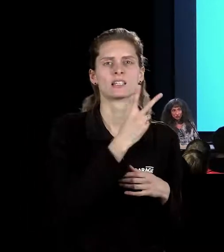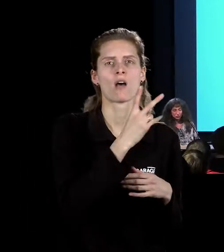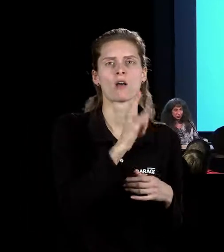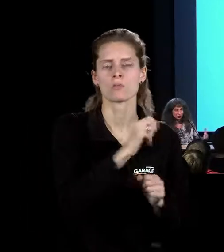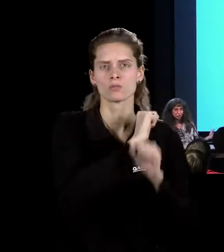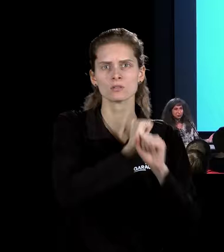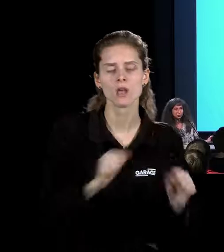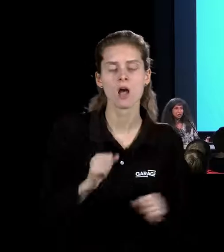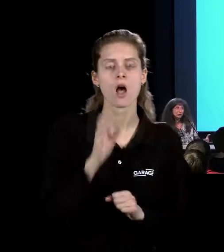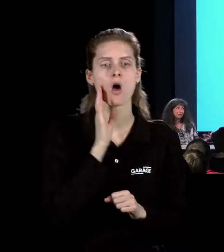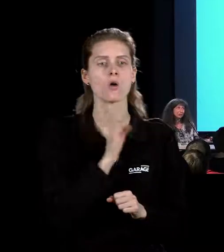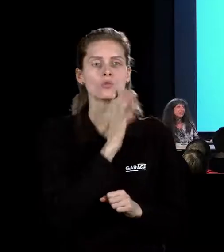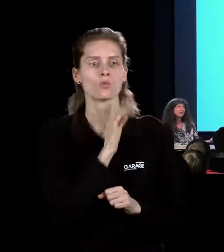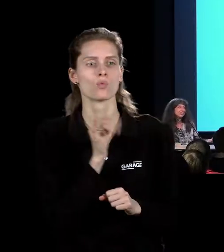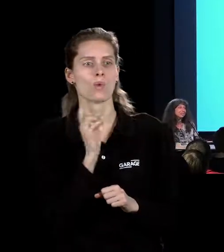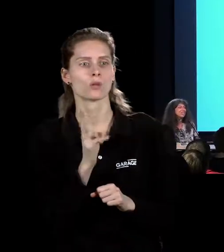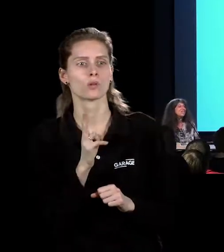и поэтому женщина, которая